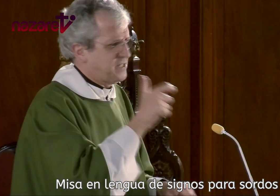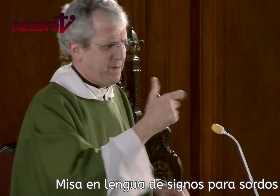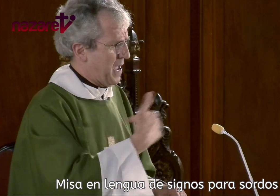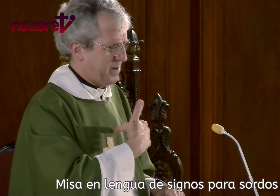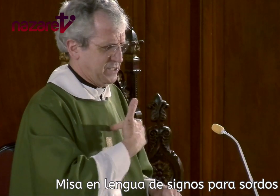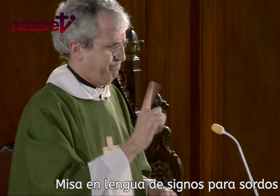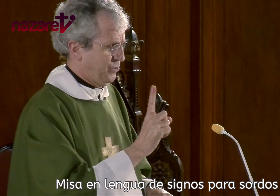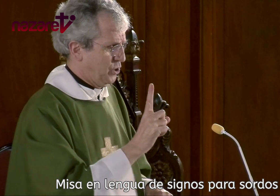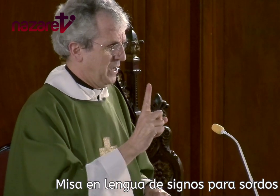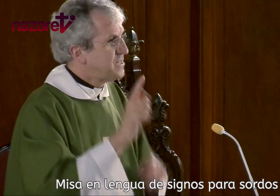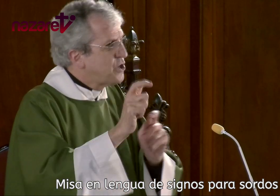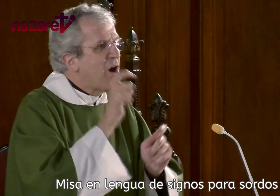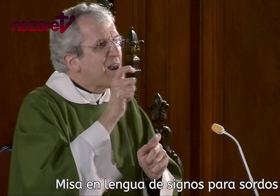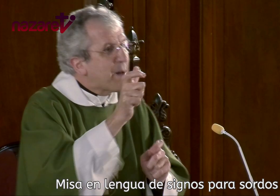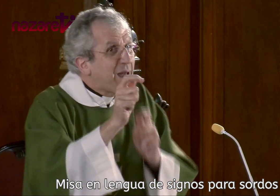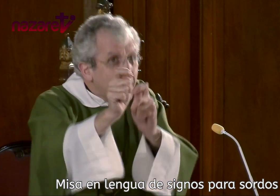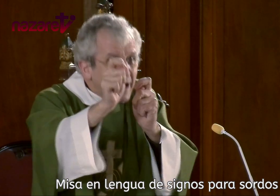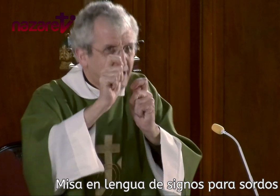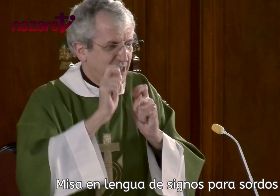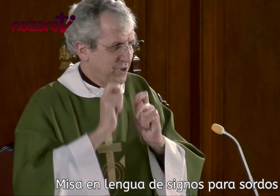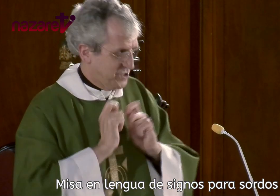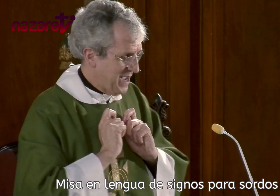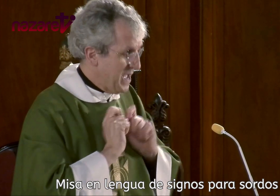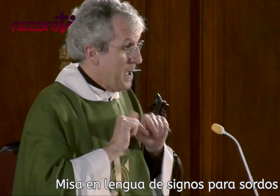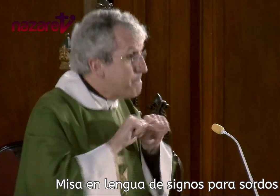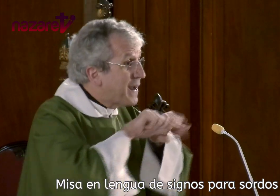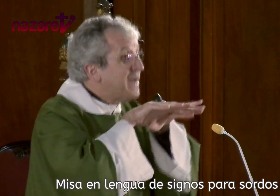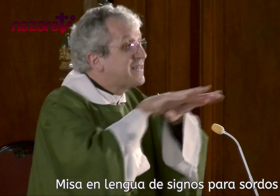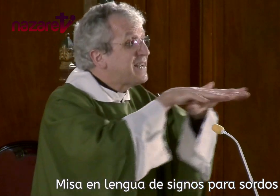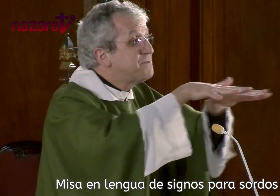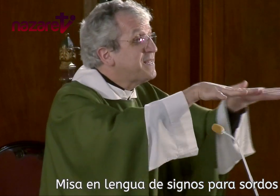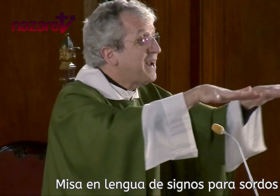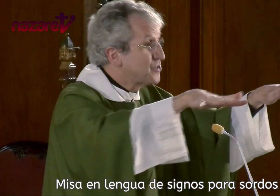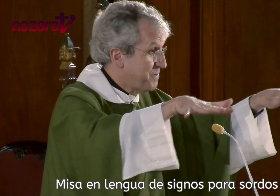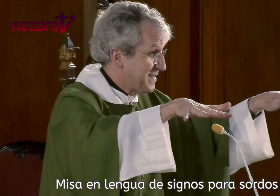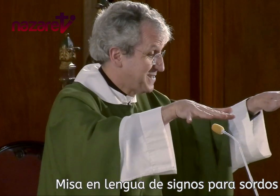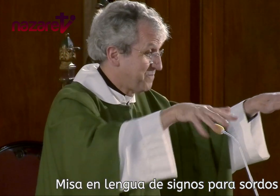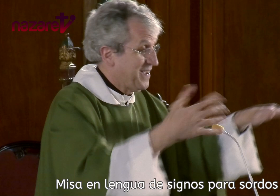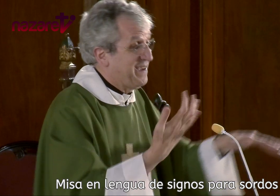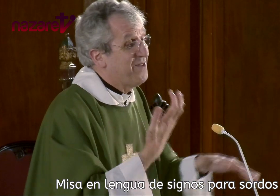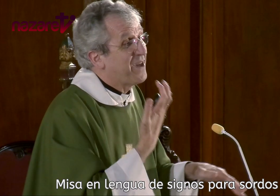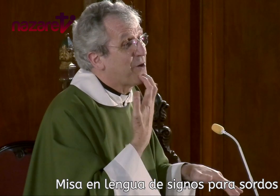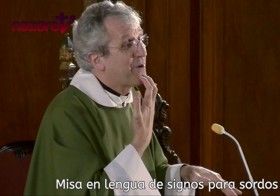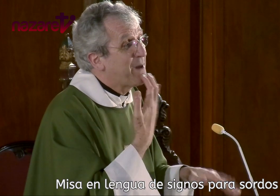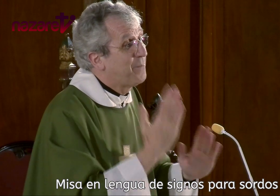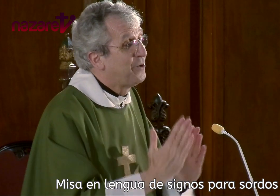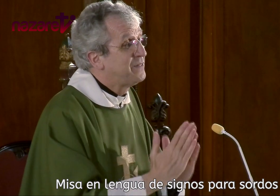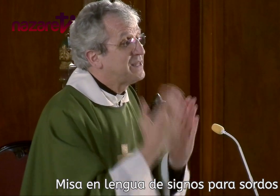palabras no sino la palabra que dios está para transmitir a los demás aquello que como ejemplo de san